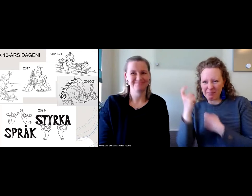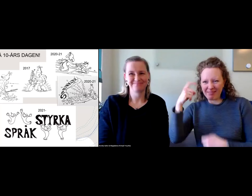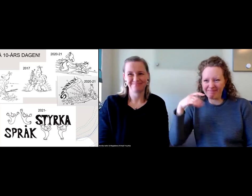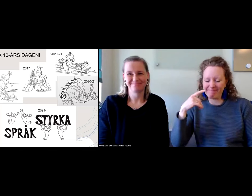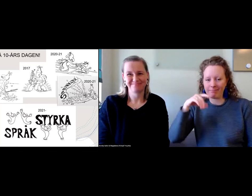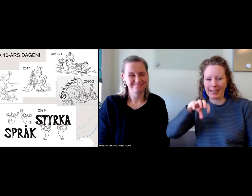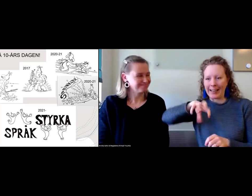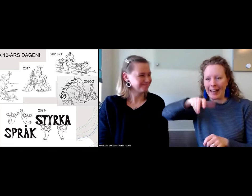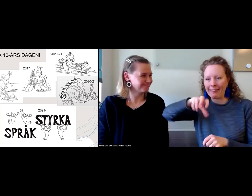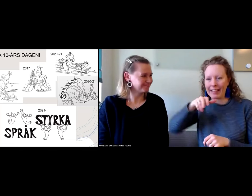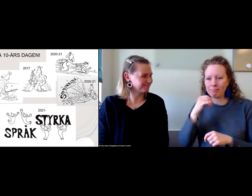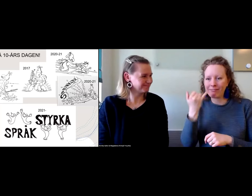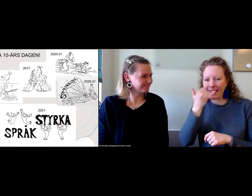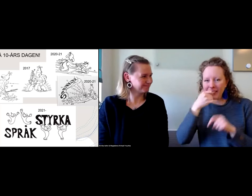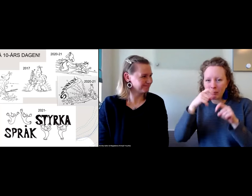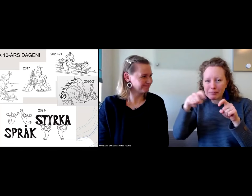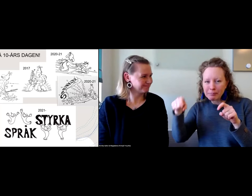Niin, tässä on vähän